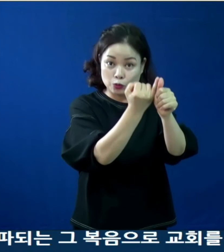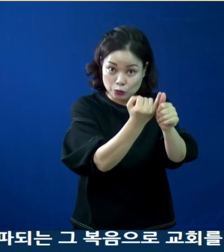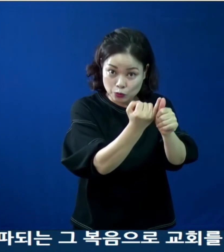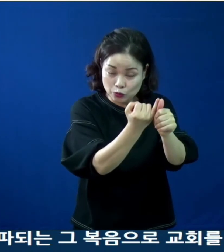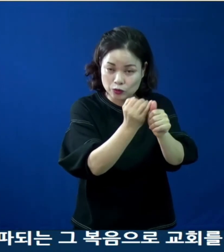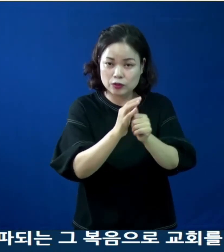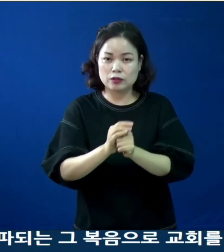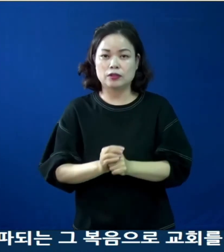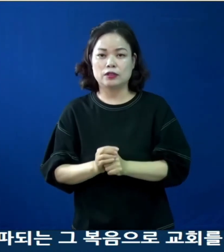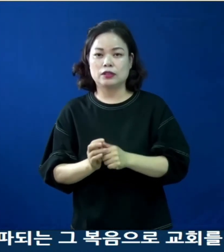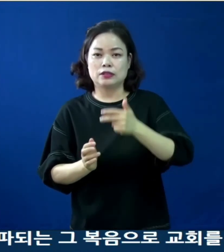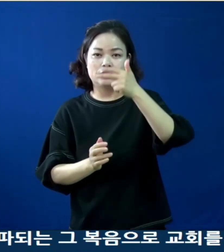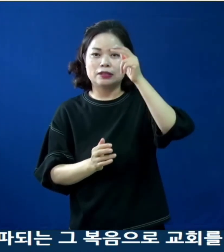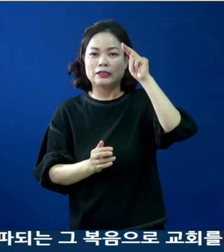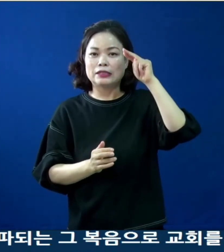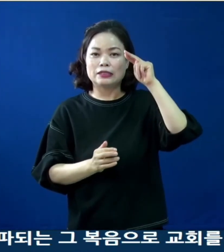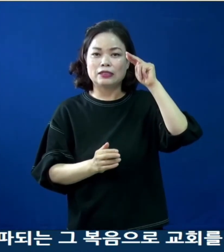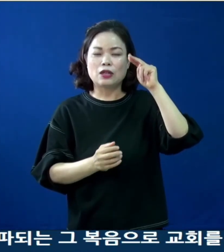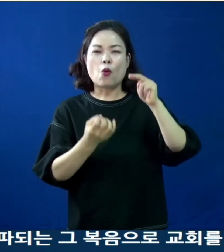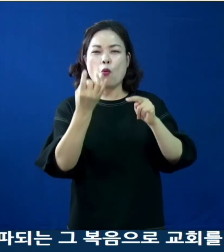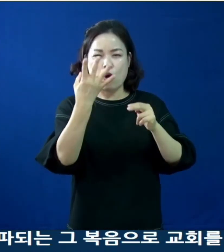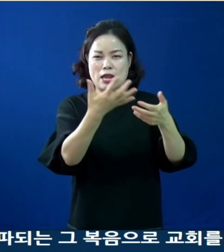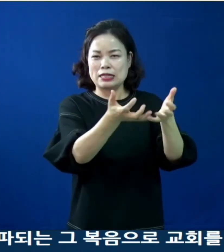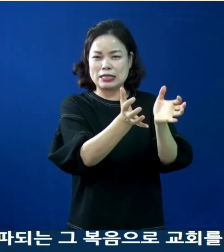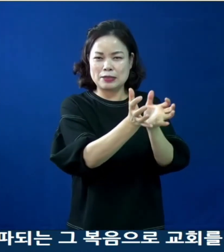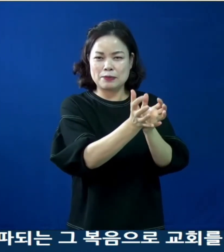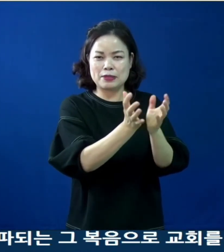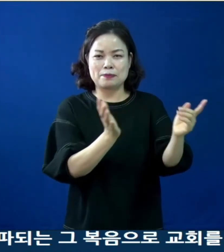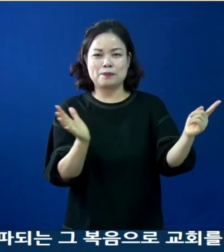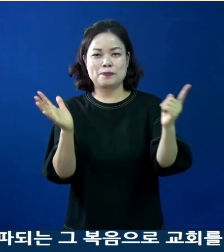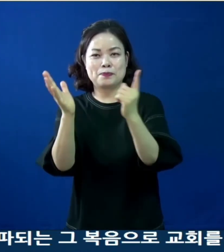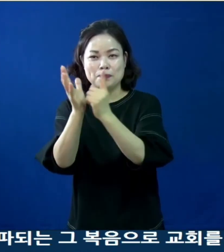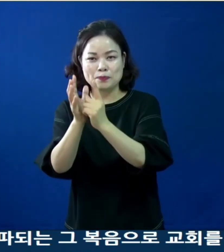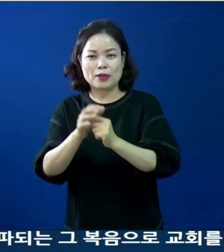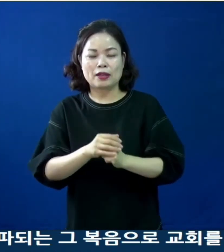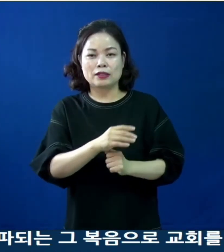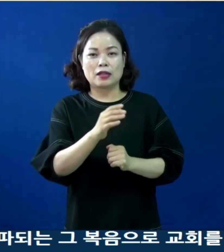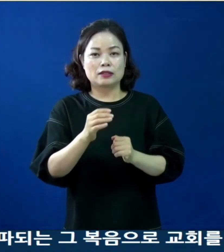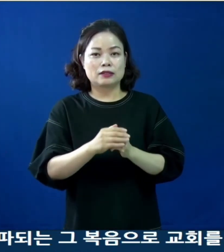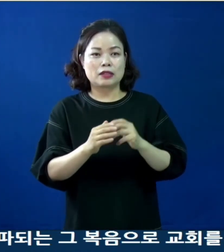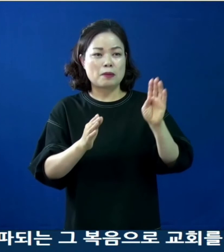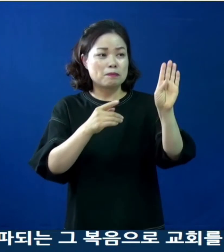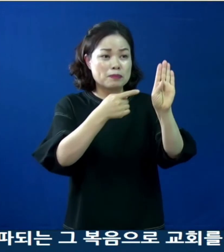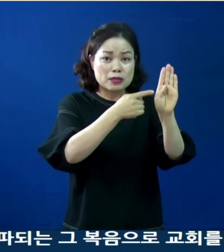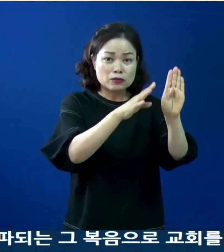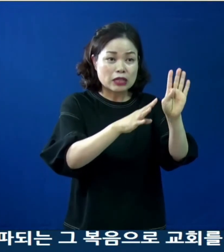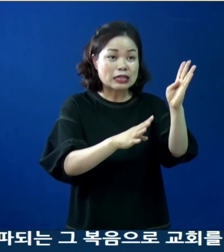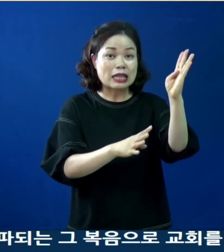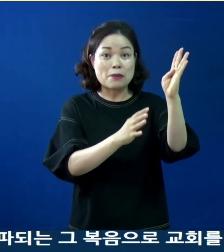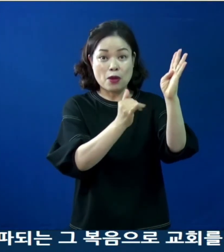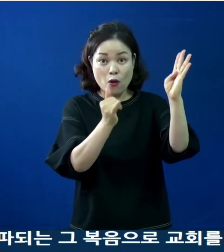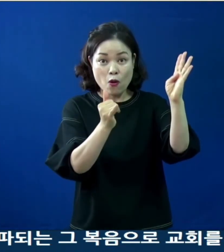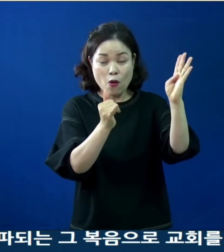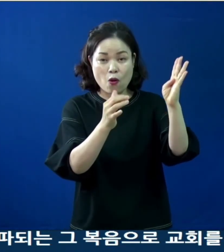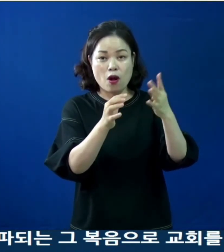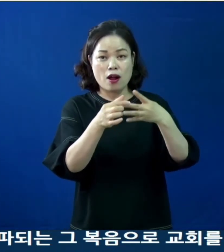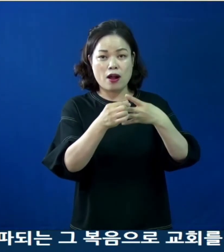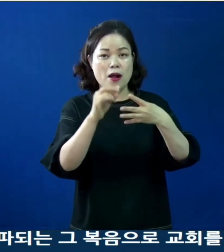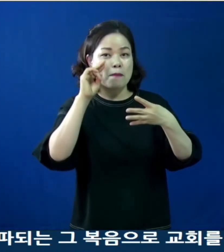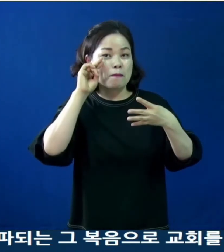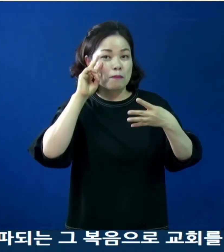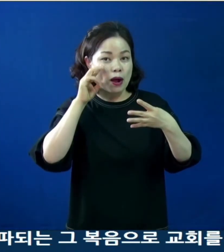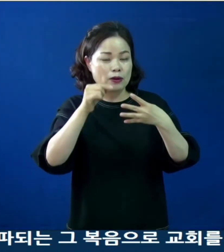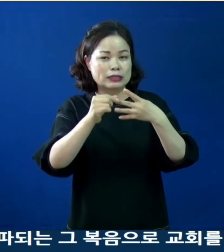디모데와 실라라는 원래 팀이 합류합니다. 여러분 빌립보 갔을 때 생각해 보세요. 그때 4명이 있었습니다.